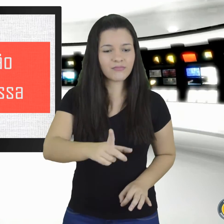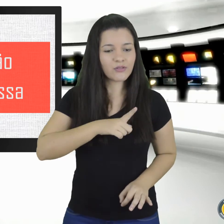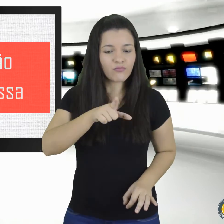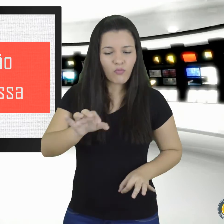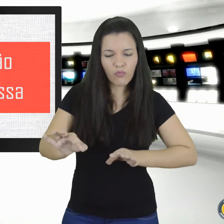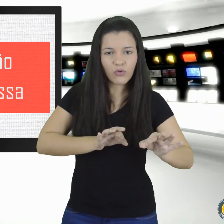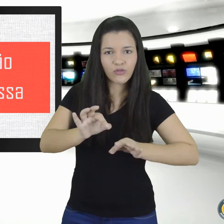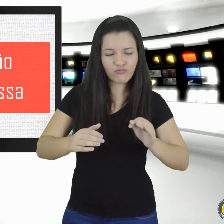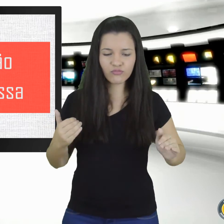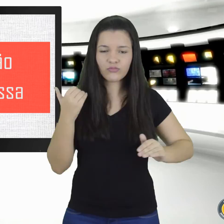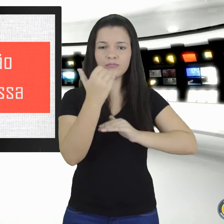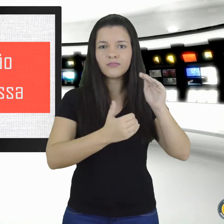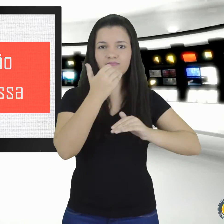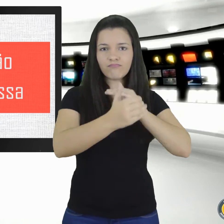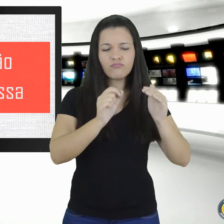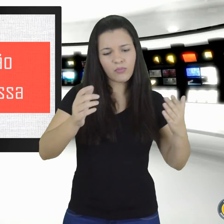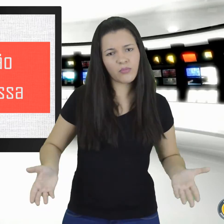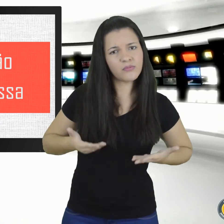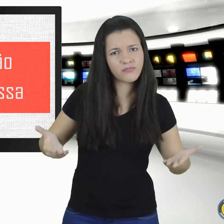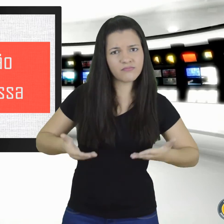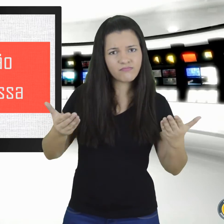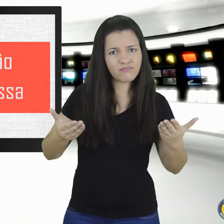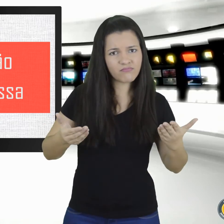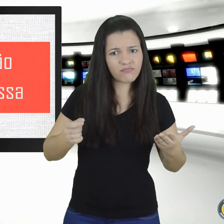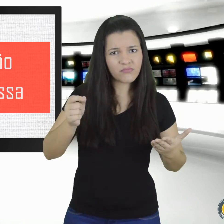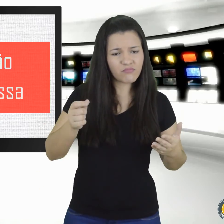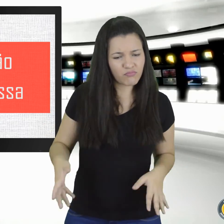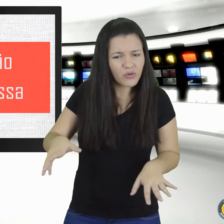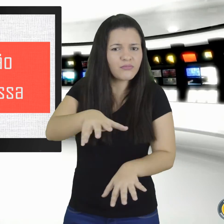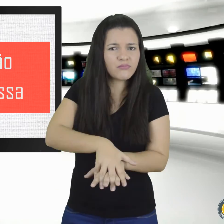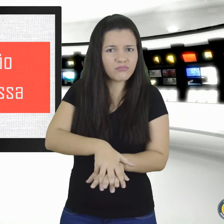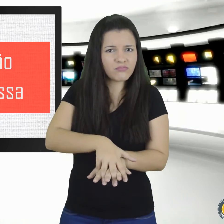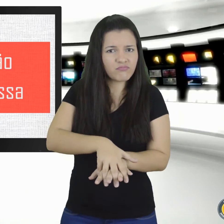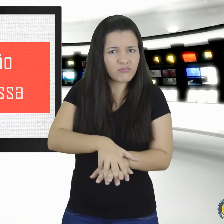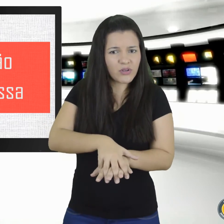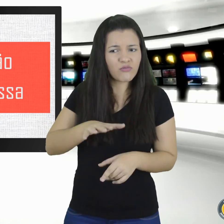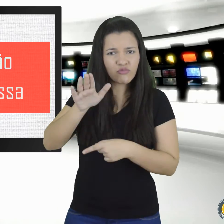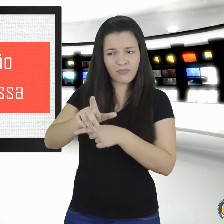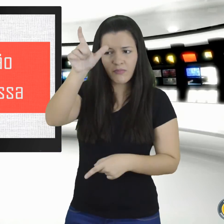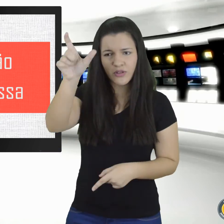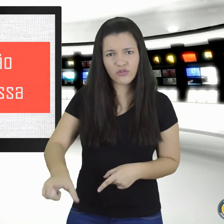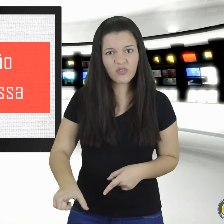à promoção e integração social de pessoas com deficiência intelectual,